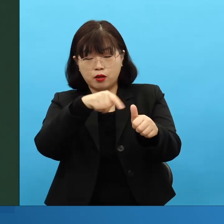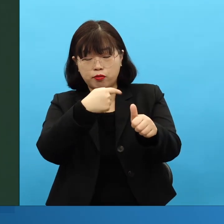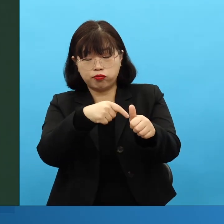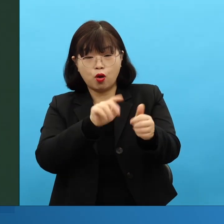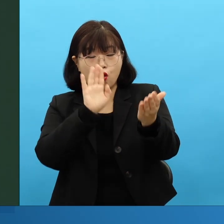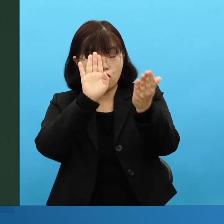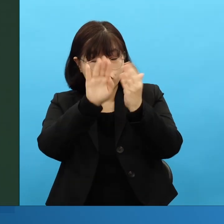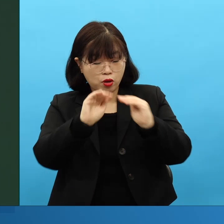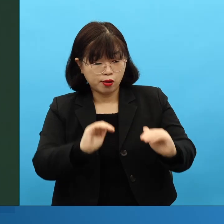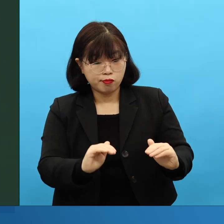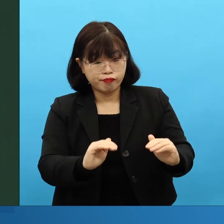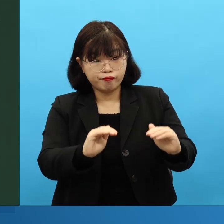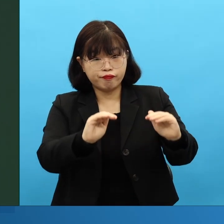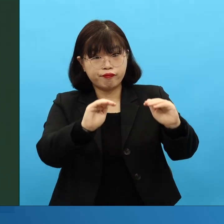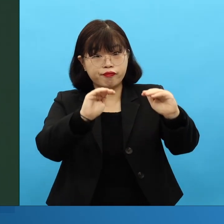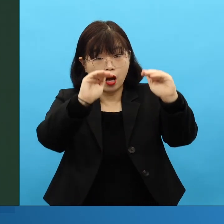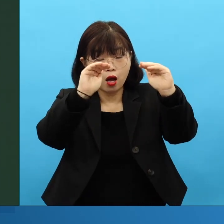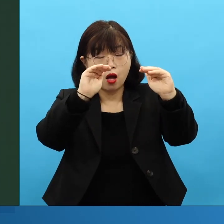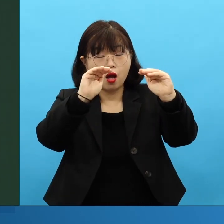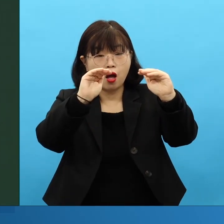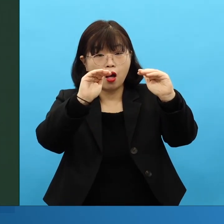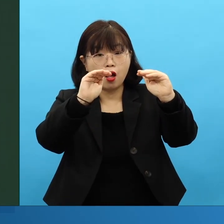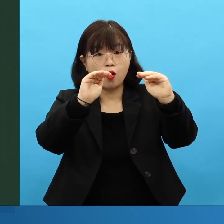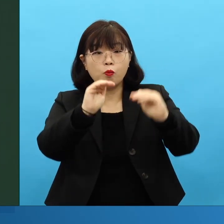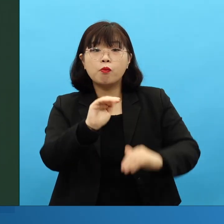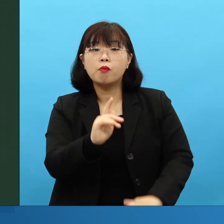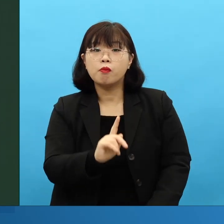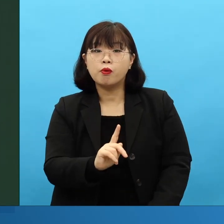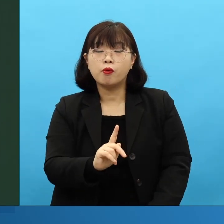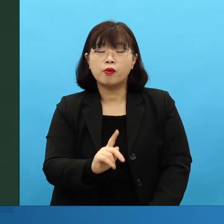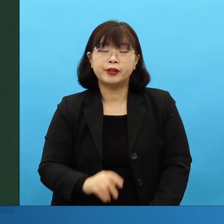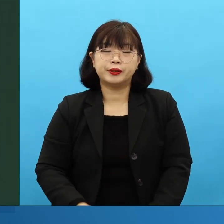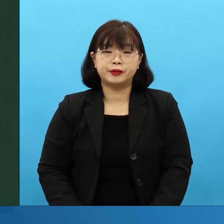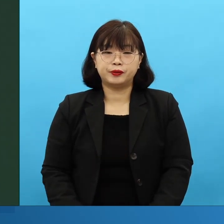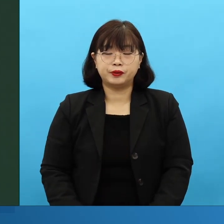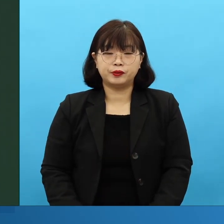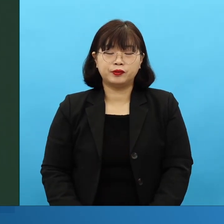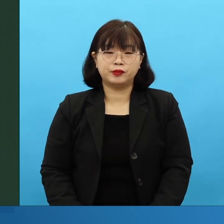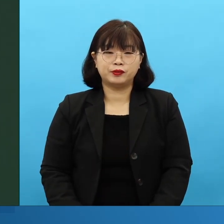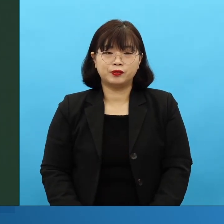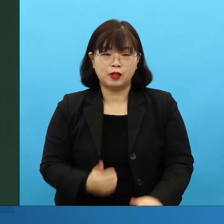이 엘리사가 나에게, 집 땅 말고, 갑절의 영감을 내게 달라고 했어요.